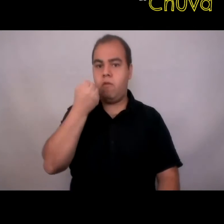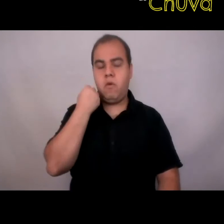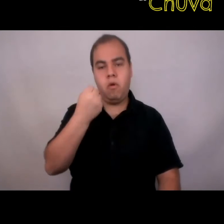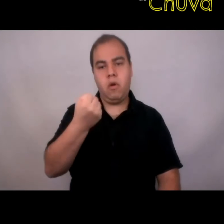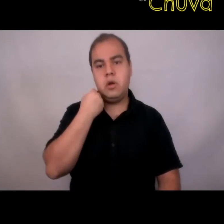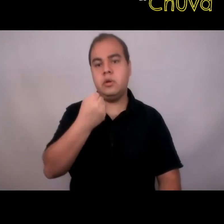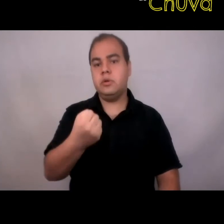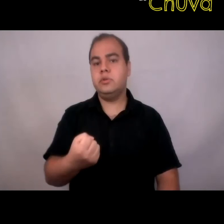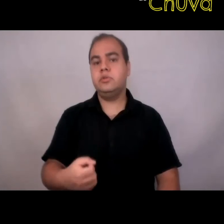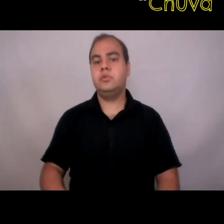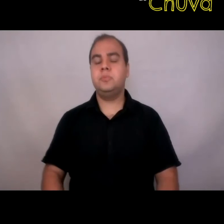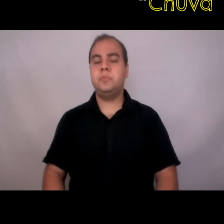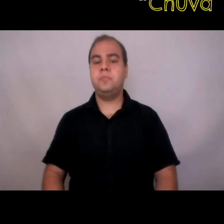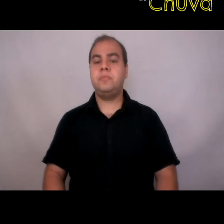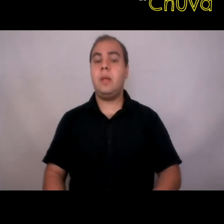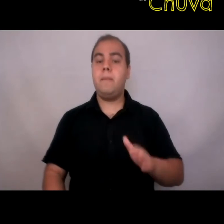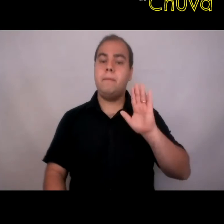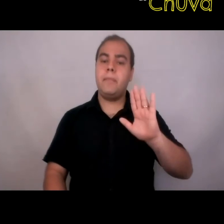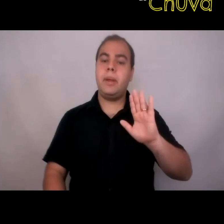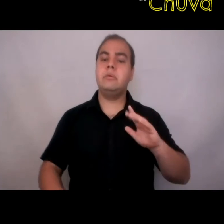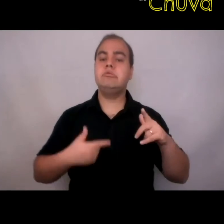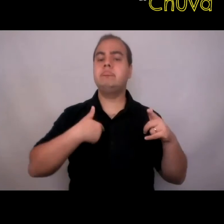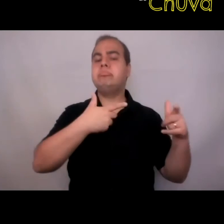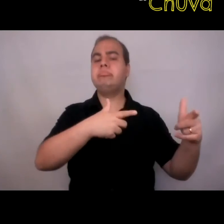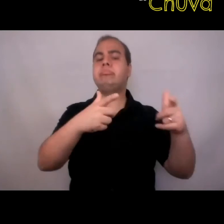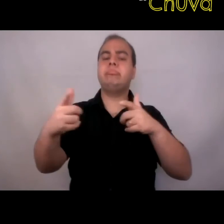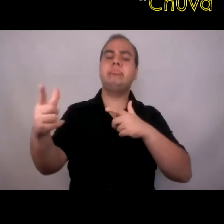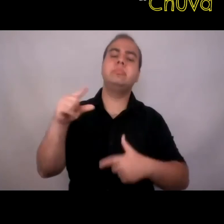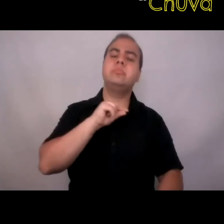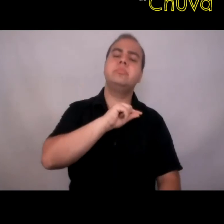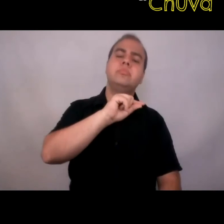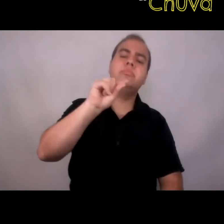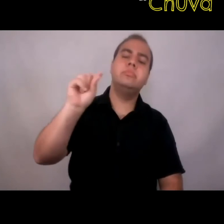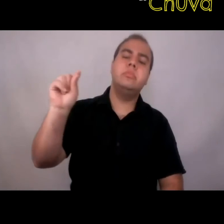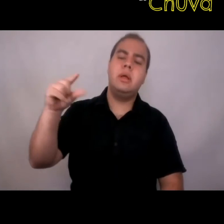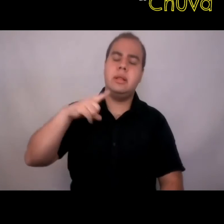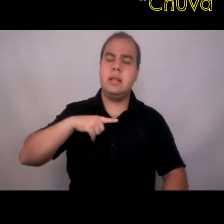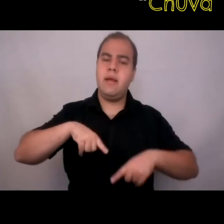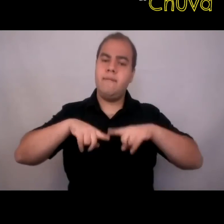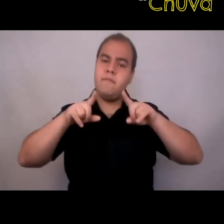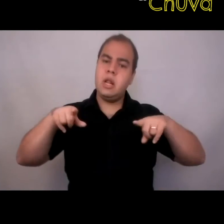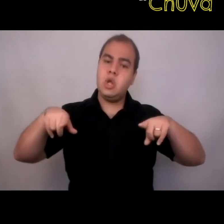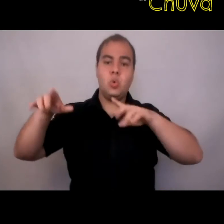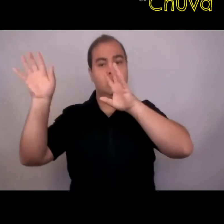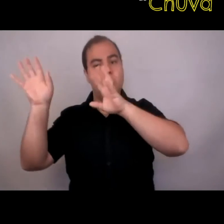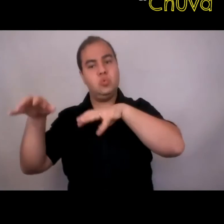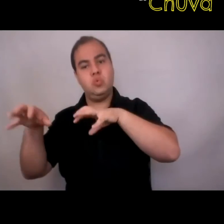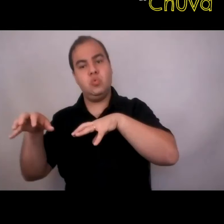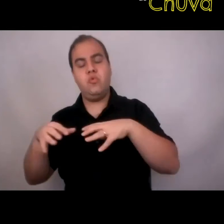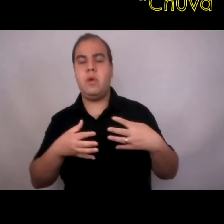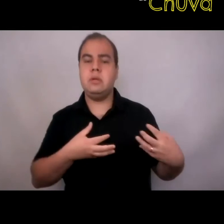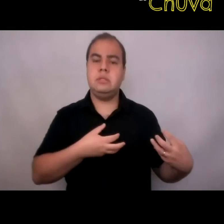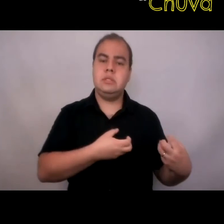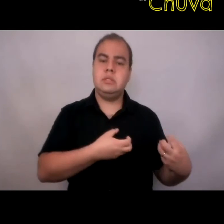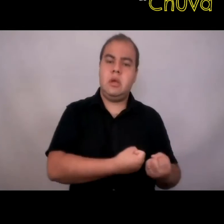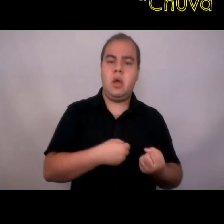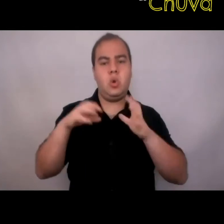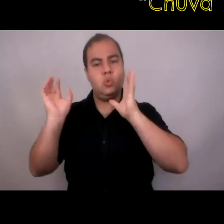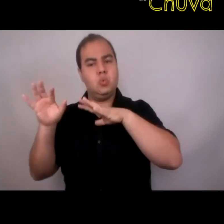úmidas. Mas em lugares onde a gente tem essa variação de seca e de chuva grande, é